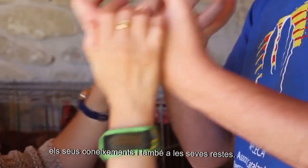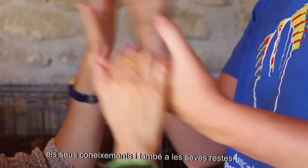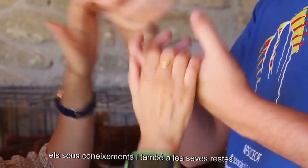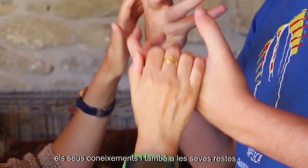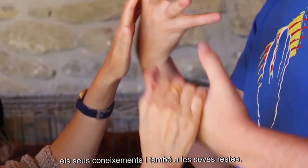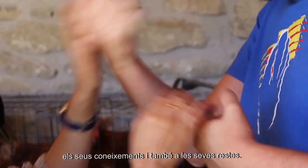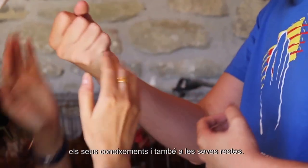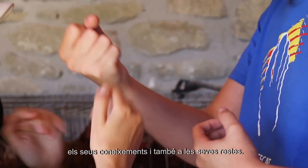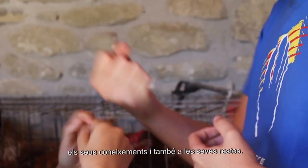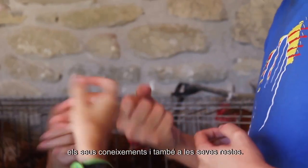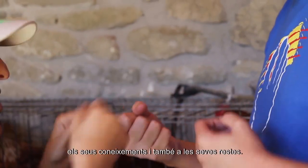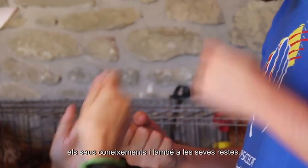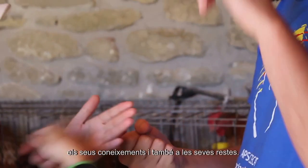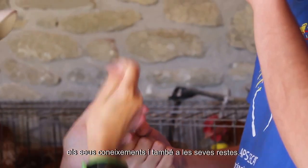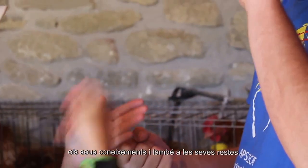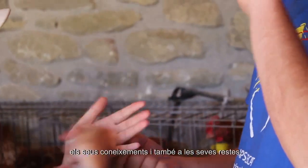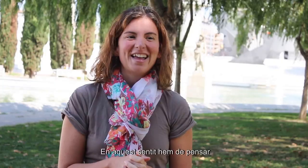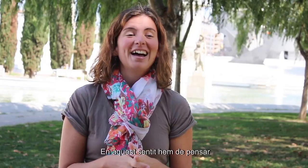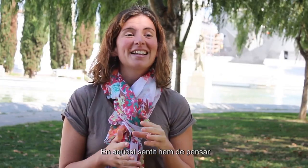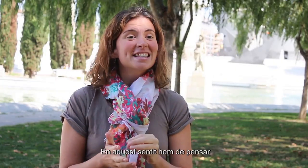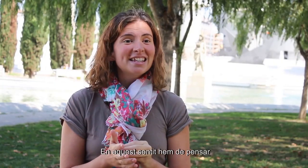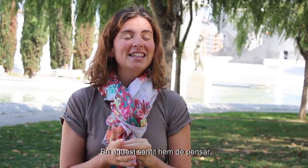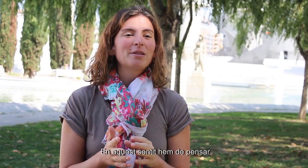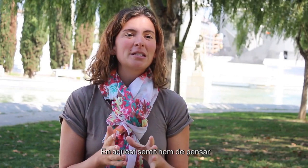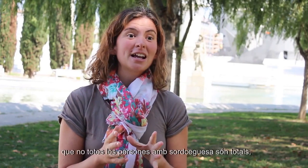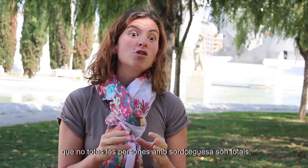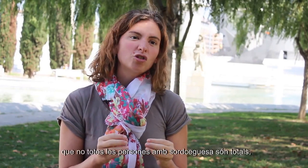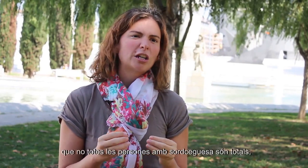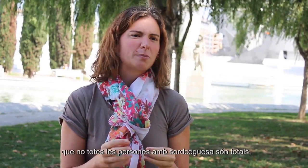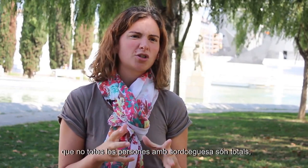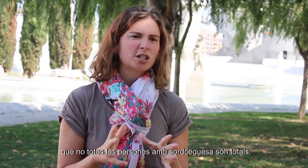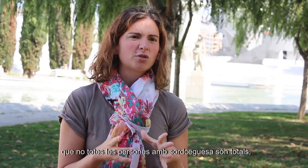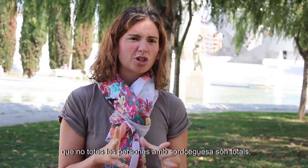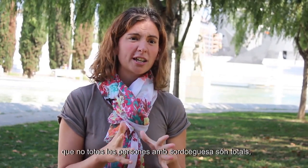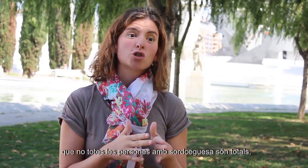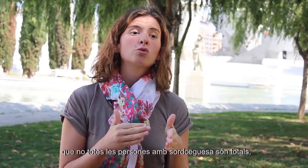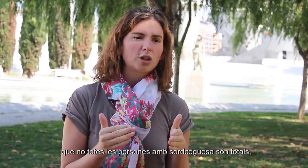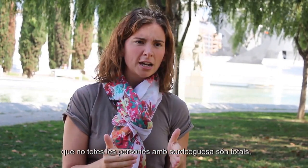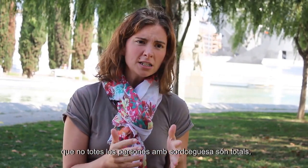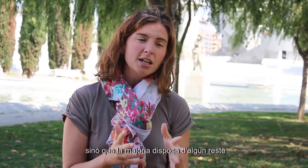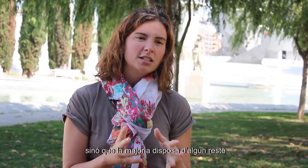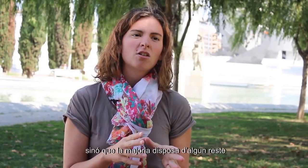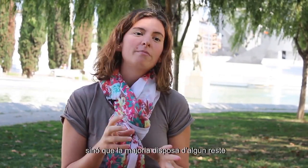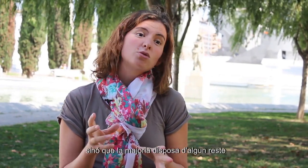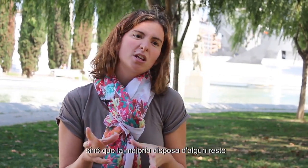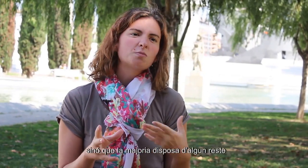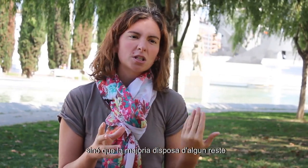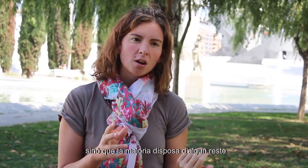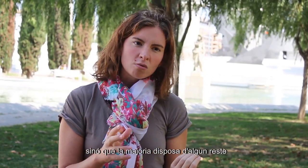seus coneixements i també a les seves restes. En aquest sentit, hem de pensar que no totes les persones amb sordcega són totals, sinó que la majoria disposen d'algun